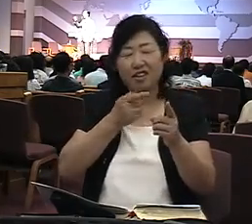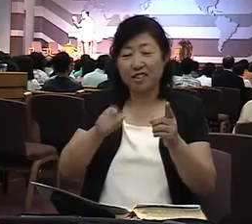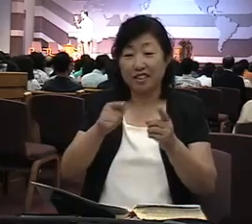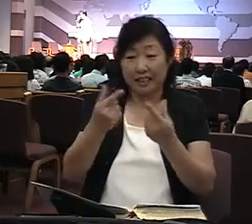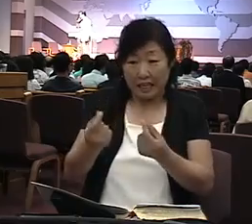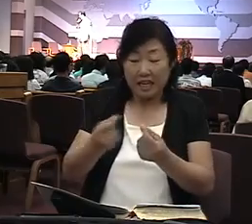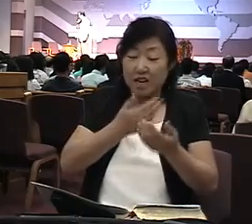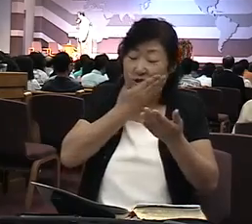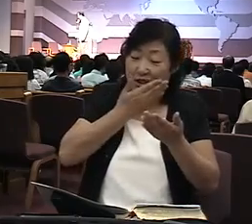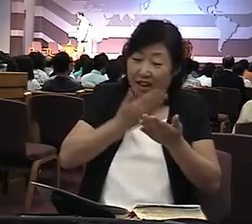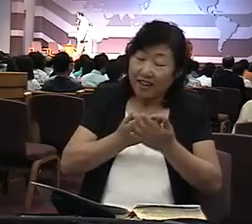안 된